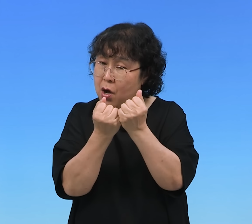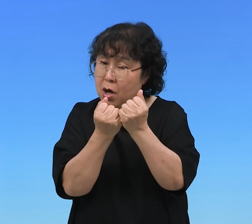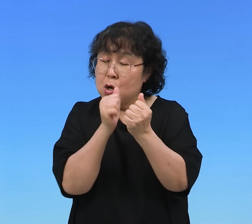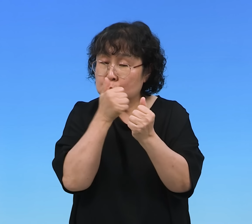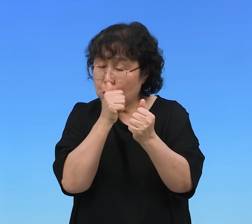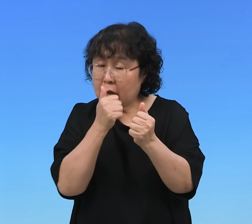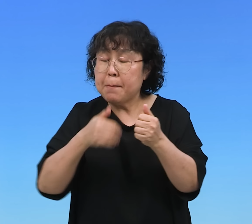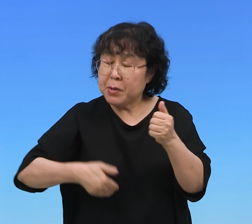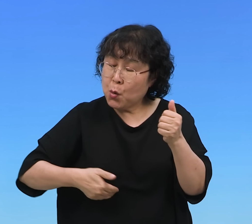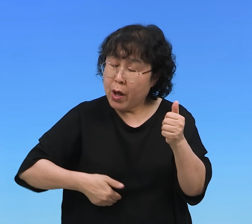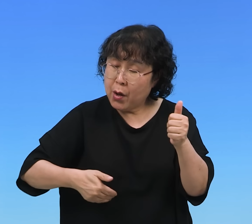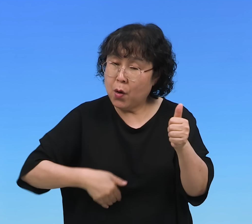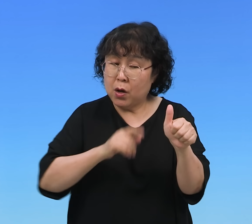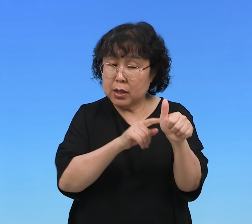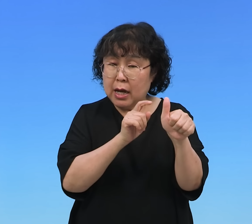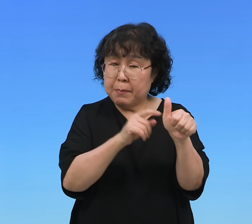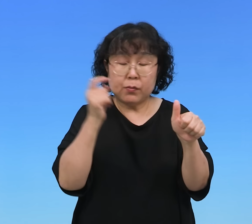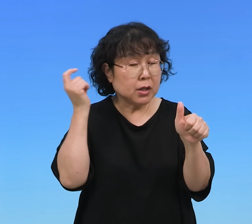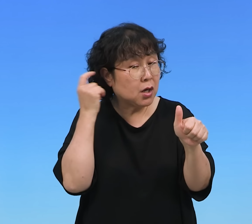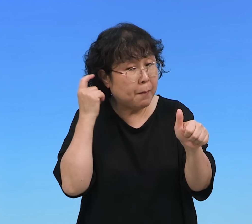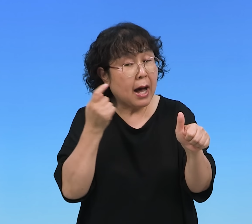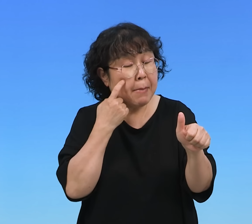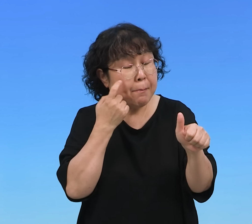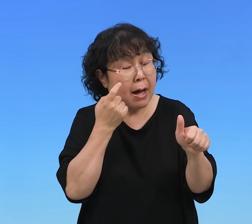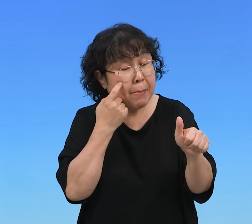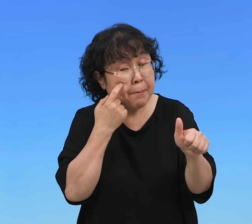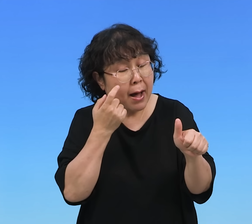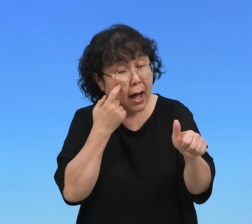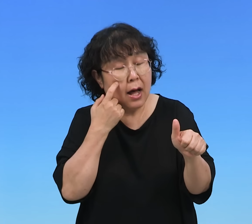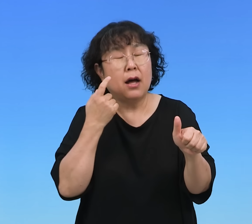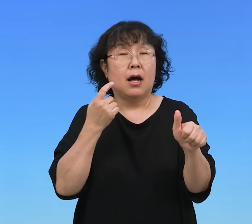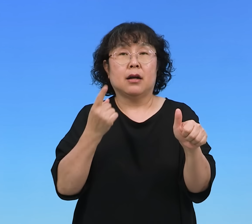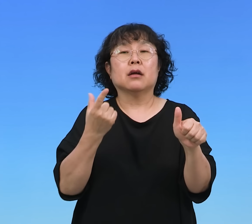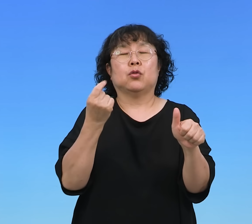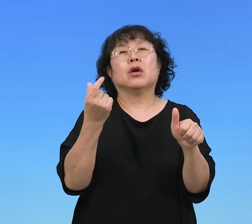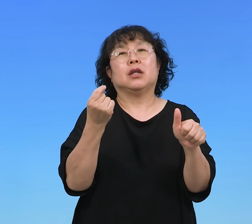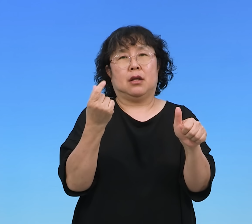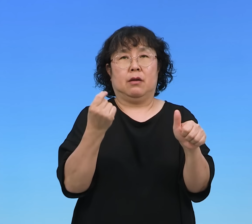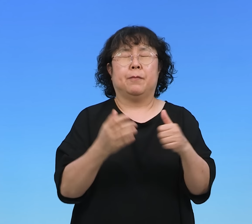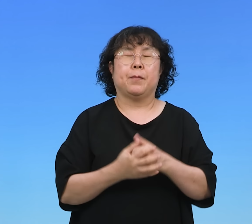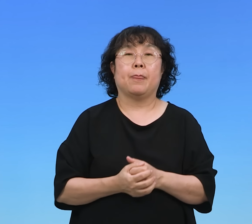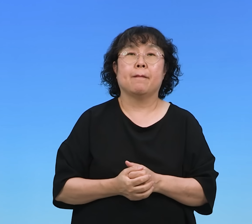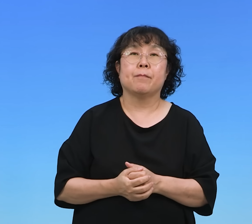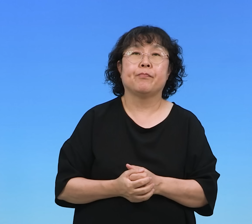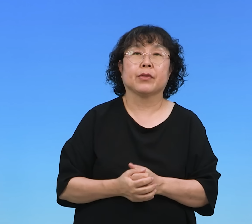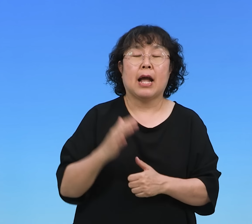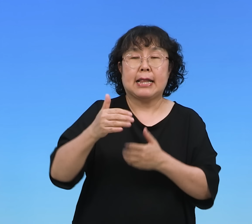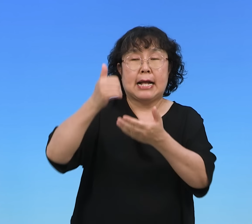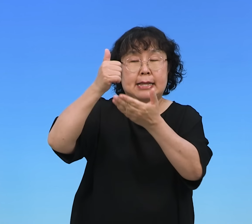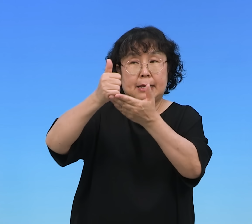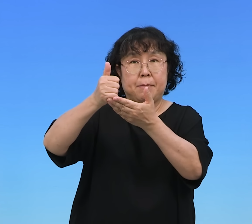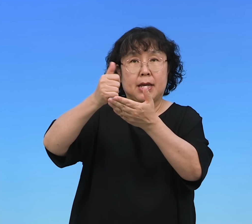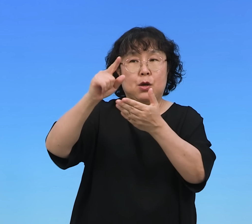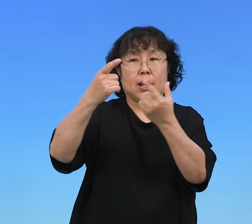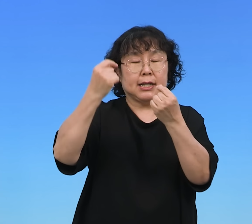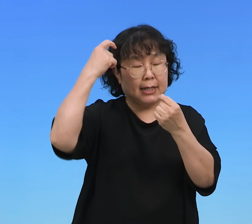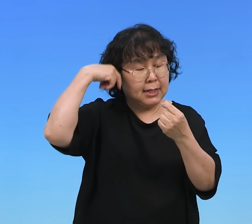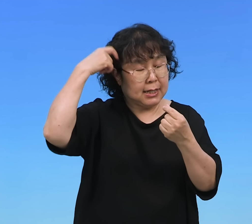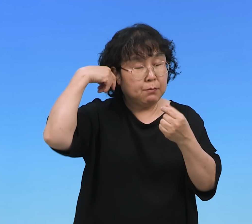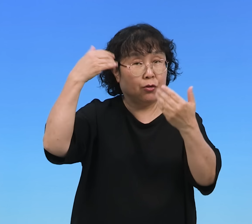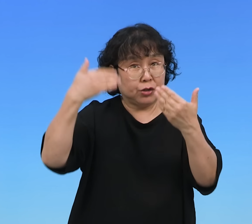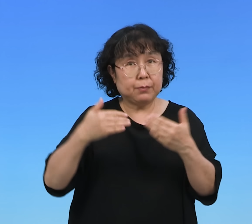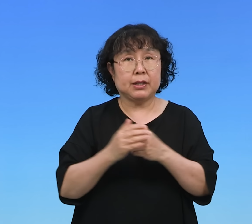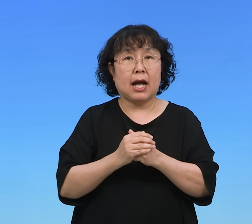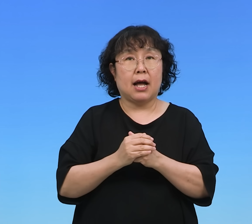이분은 이름만 부르면 안 됩니다. 이분 얘기를 한번 들어보세요 라고 부연 설명을 하는 거예요. 하나님께서 꼭 이런 느낌을